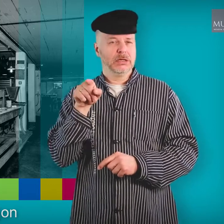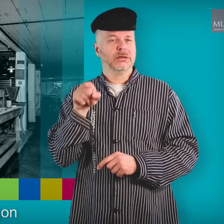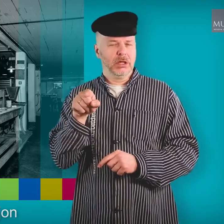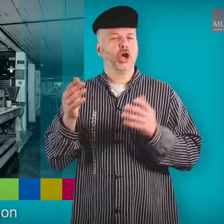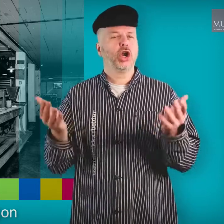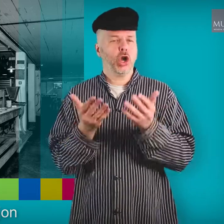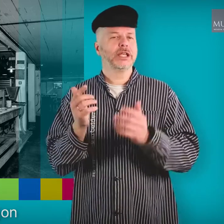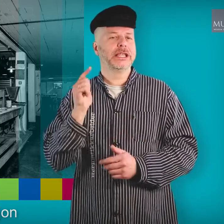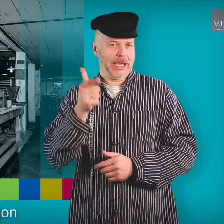sild.